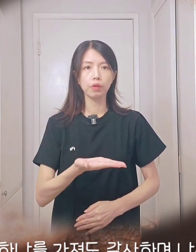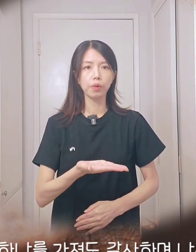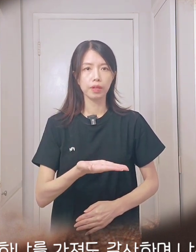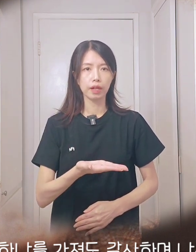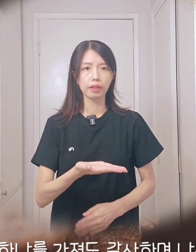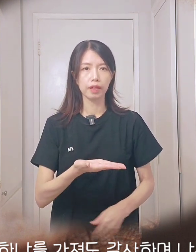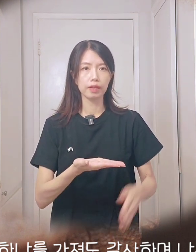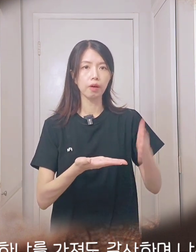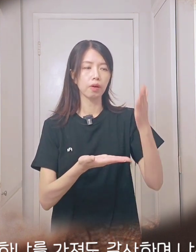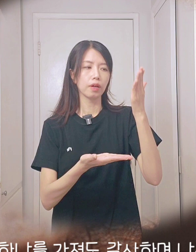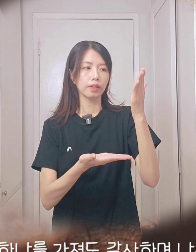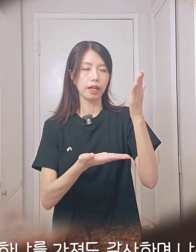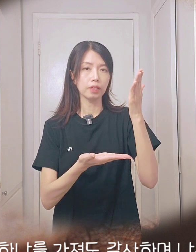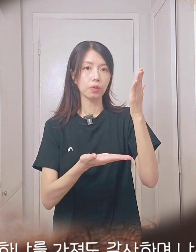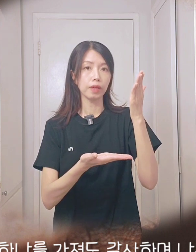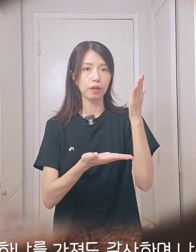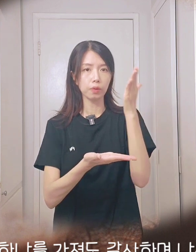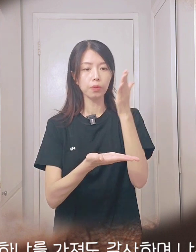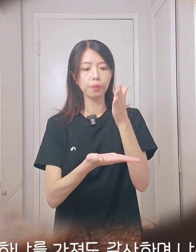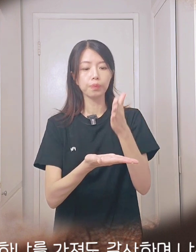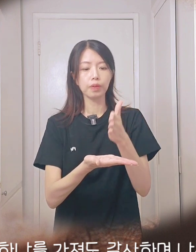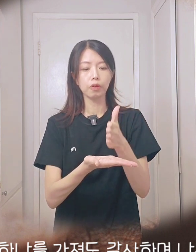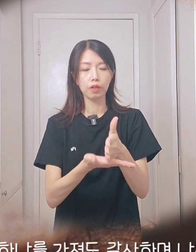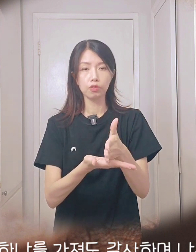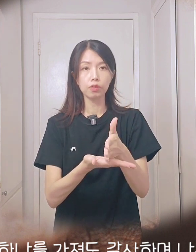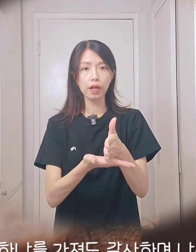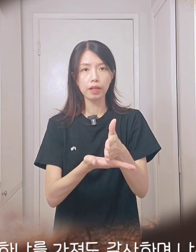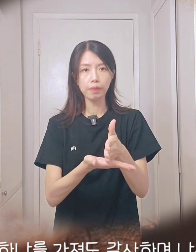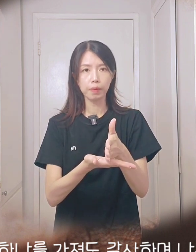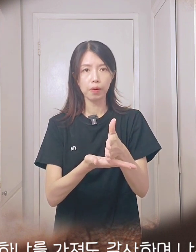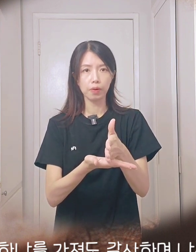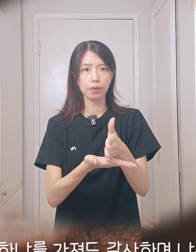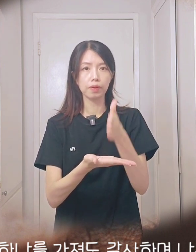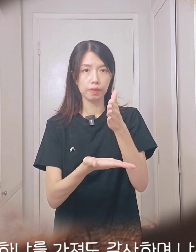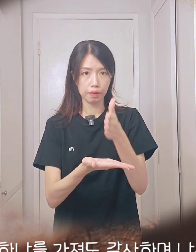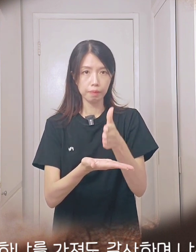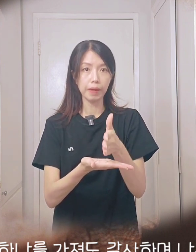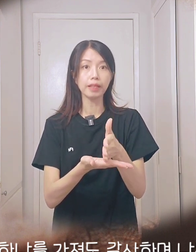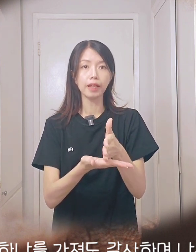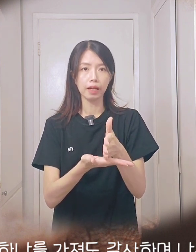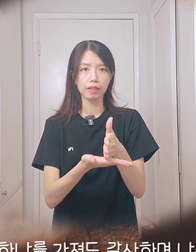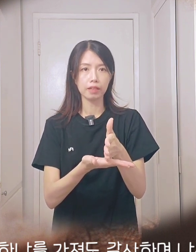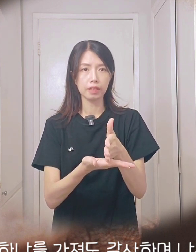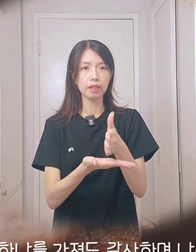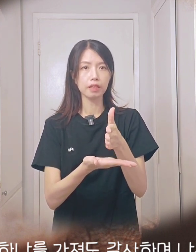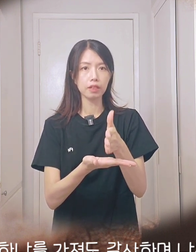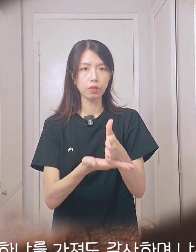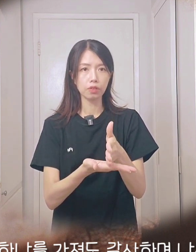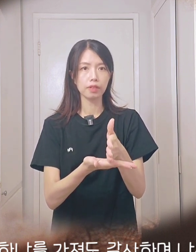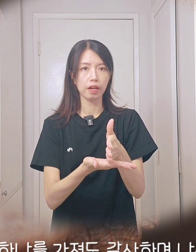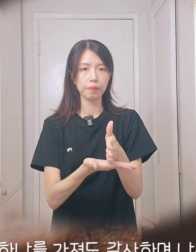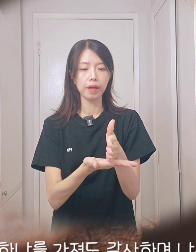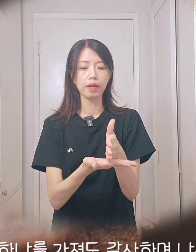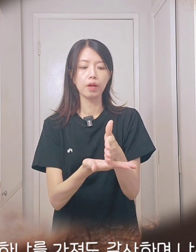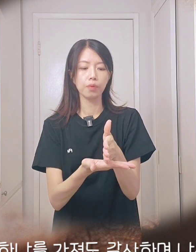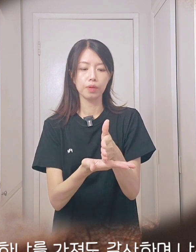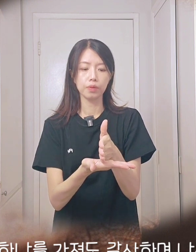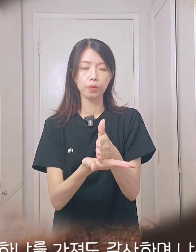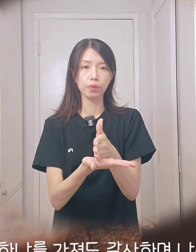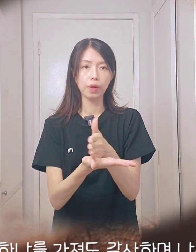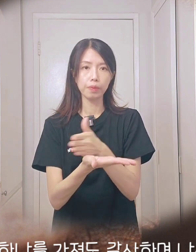왼손바닥이 위로 보이는 이 상태에서 다른 손 날로 이렇게 중간을 한번 반을 가르듯이 찍어주신